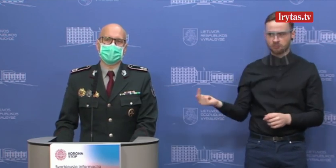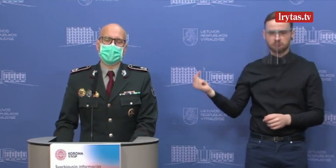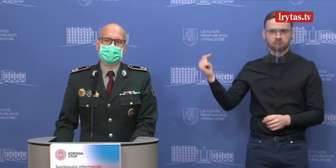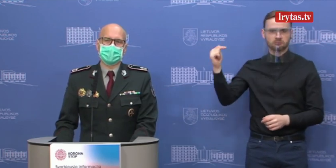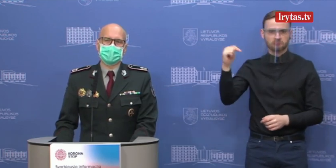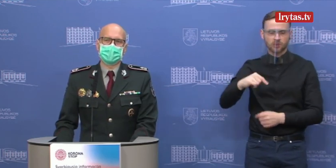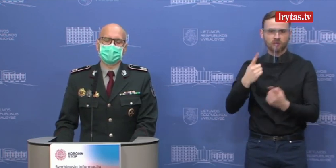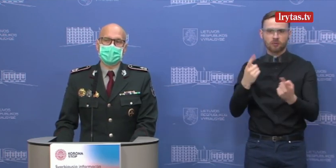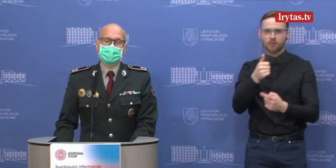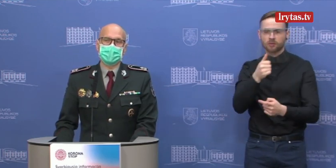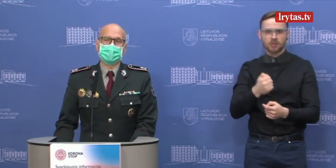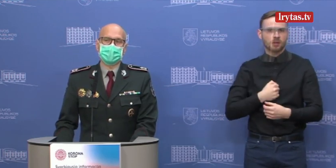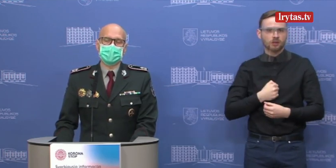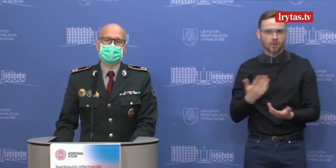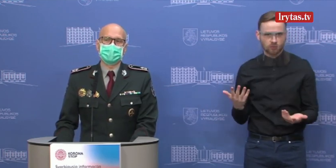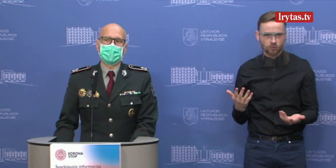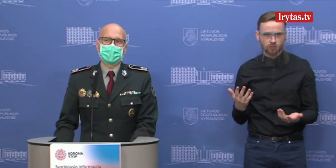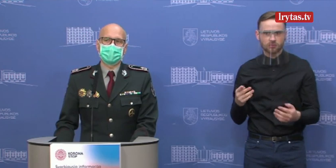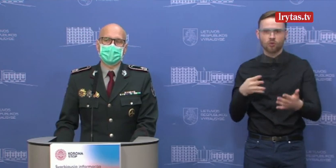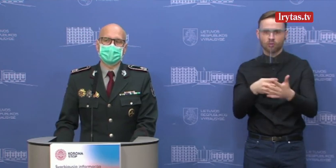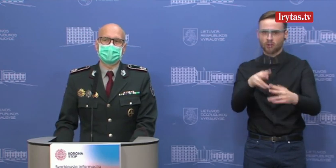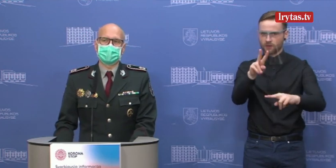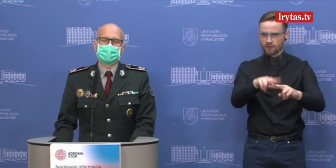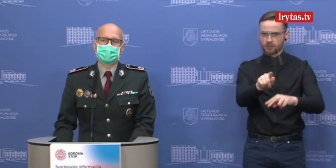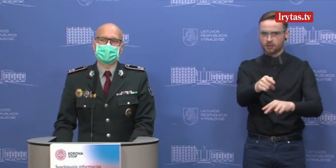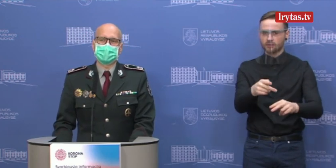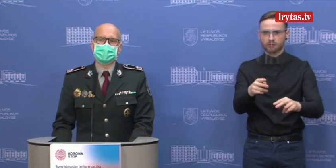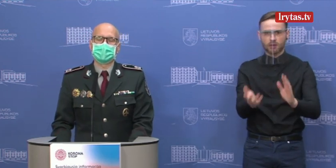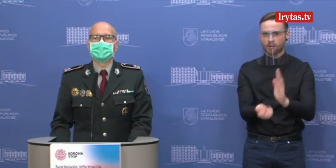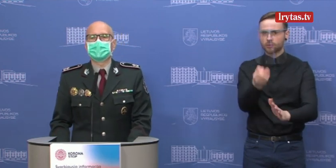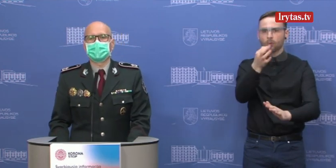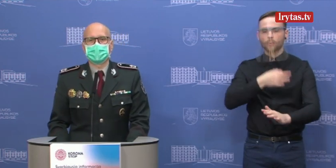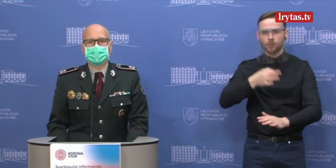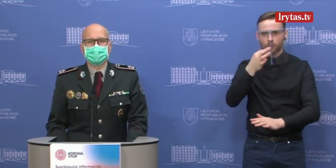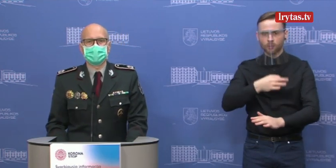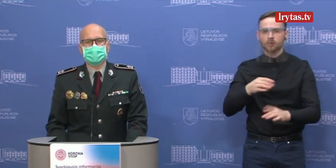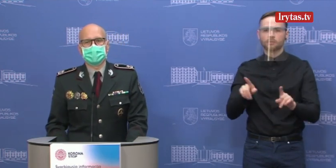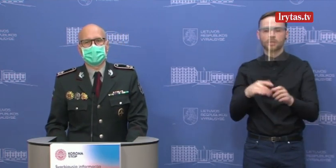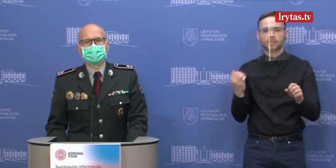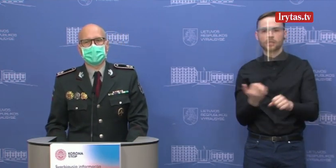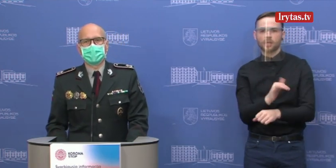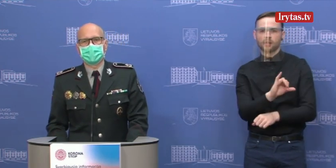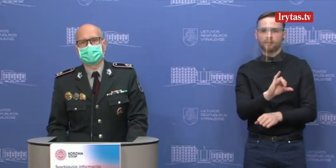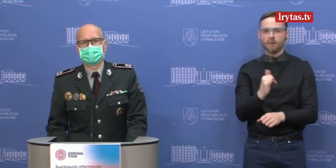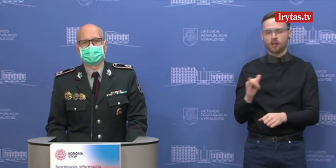tos informacijos mes dar neturėsime kontrolės punkte, reikia įvertinti, kad kartais atstumas